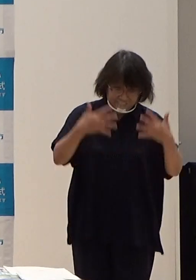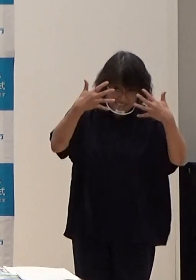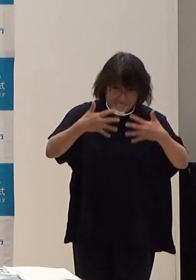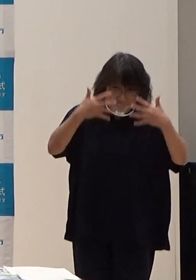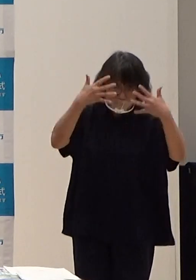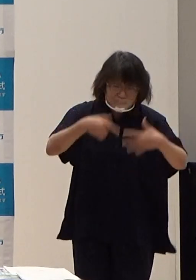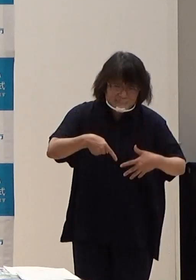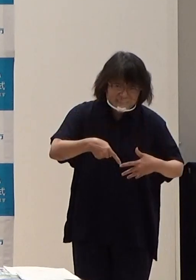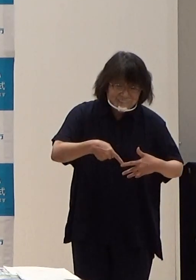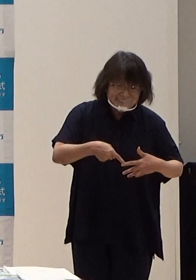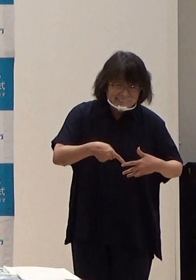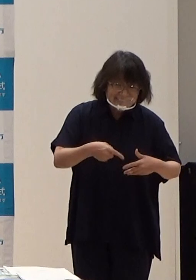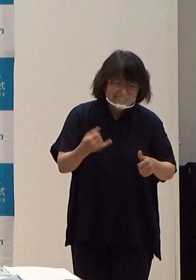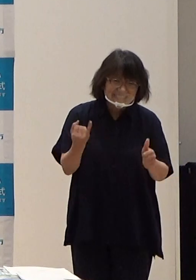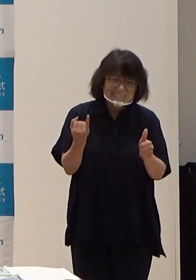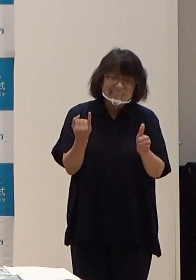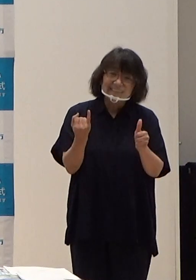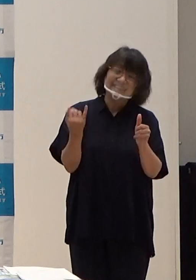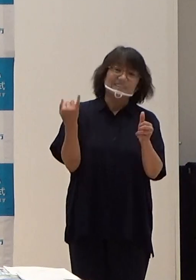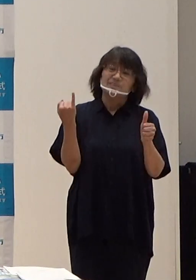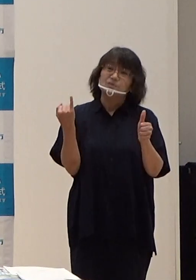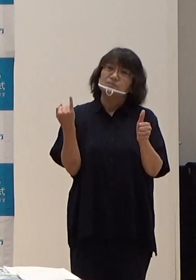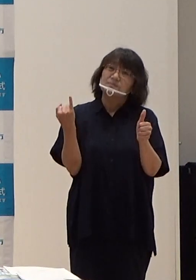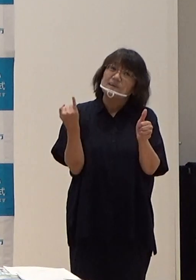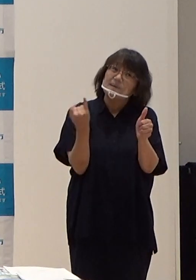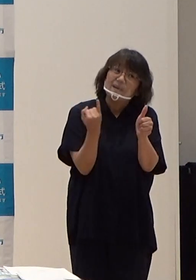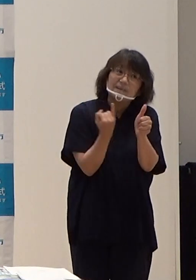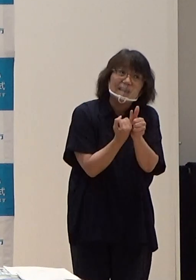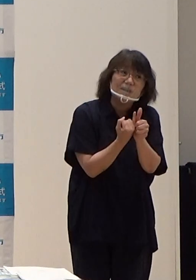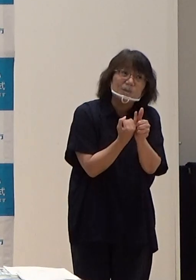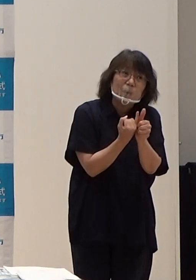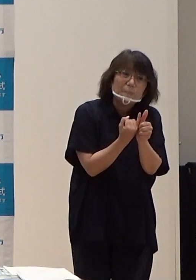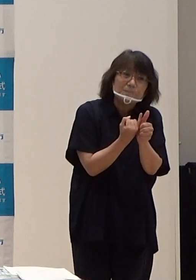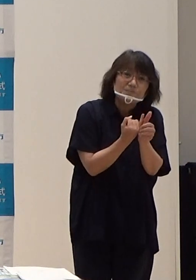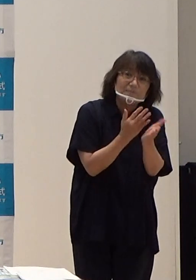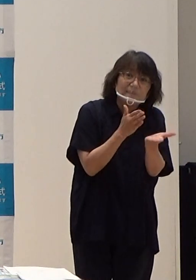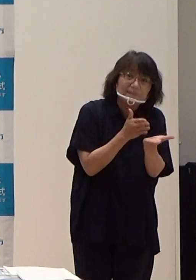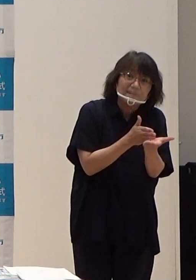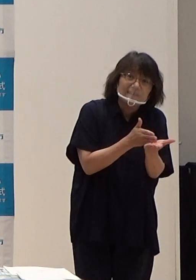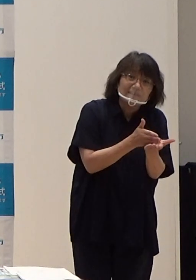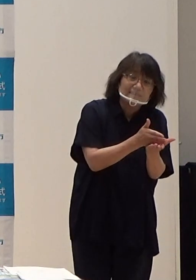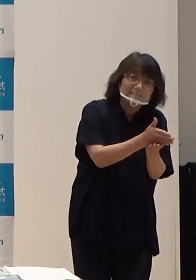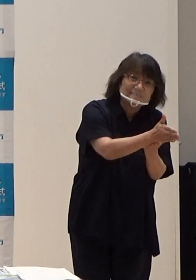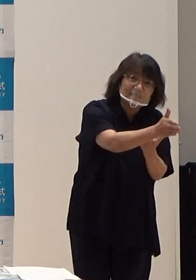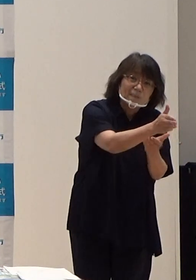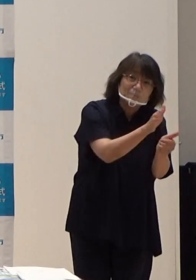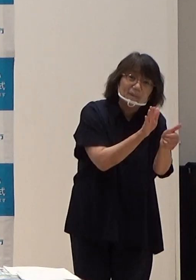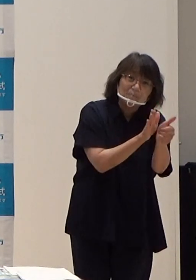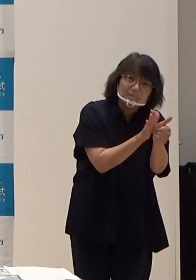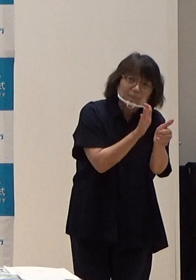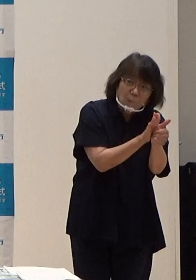ですが、結婚新生活スタートアップ支援事業とささやかでございますが、